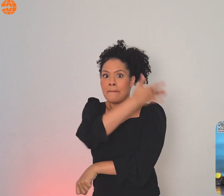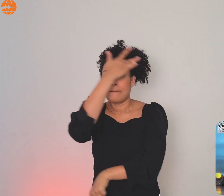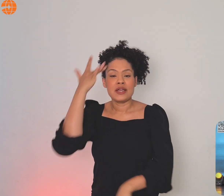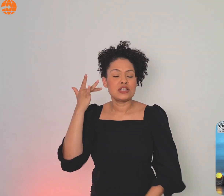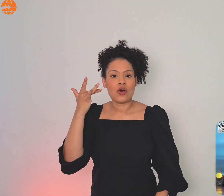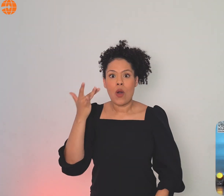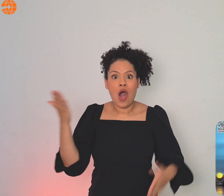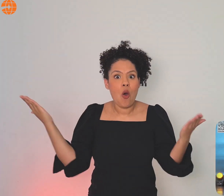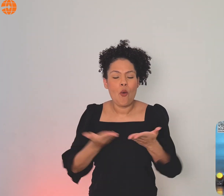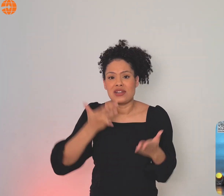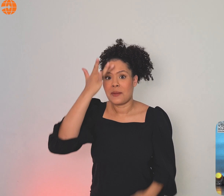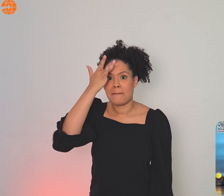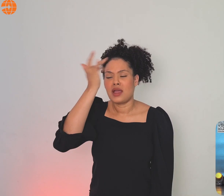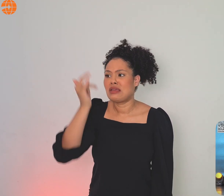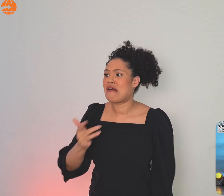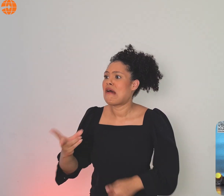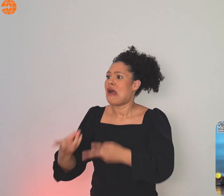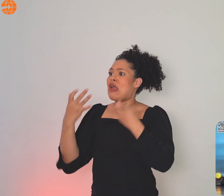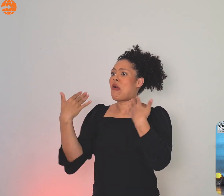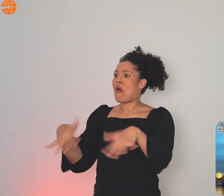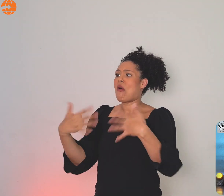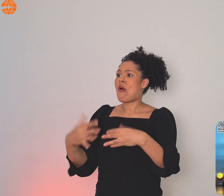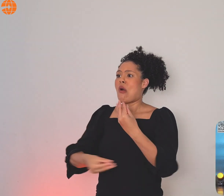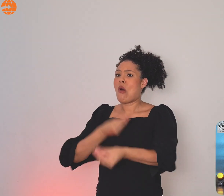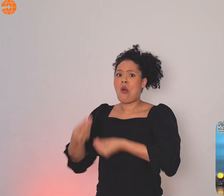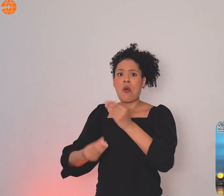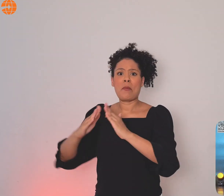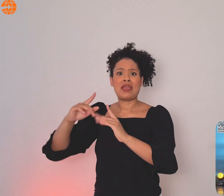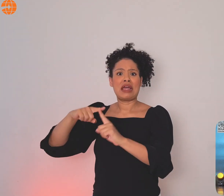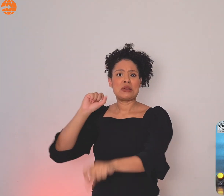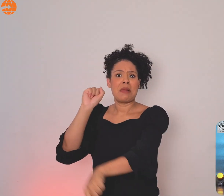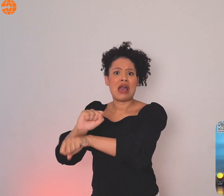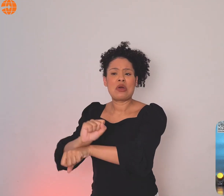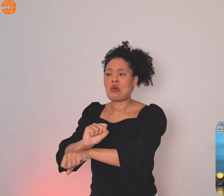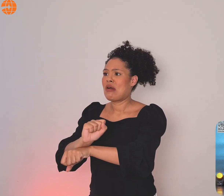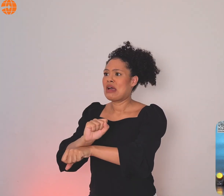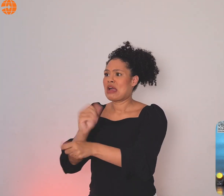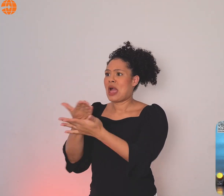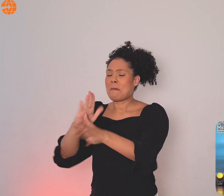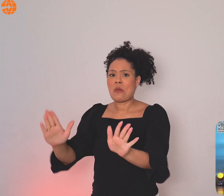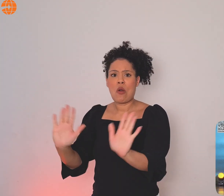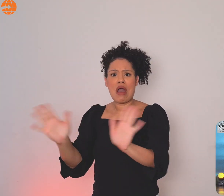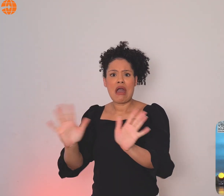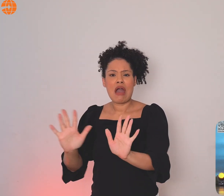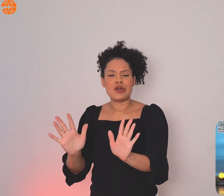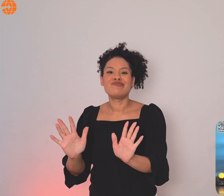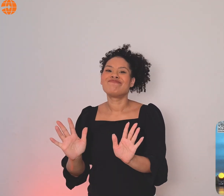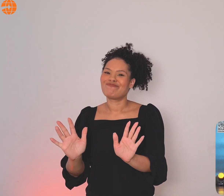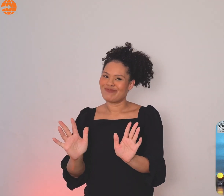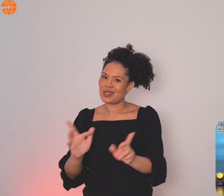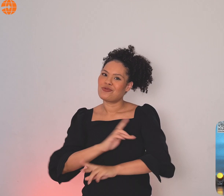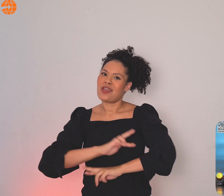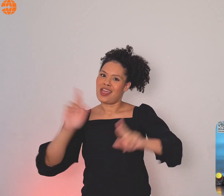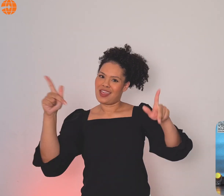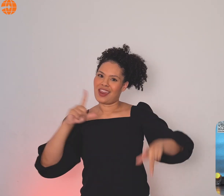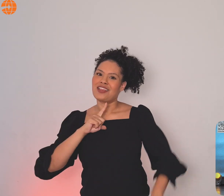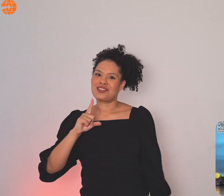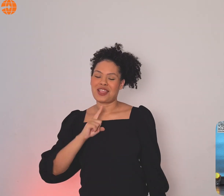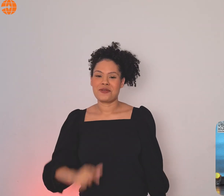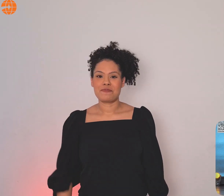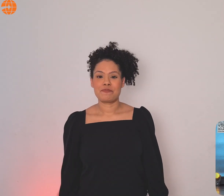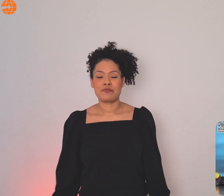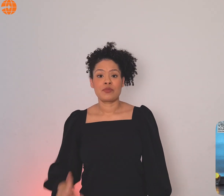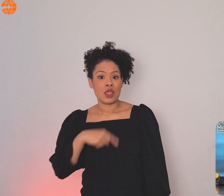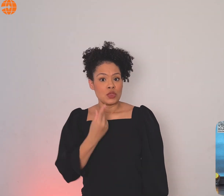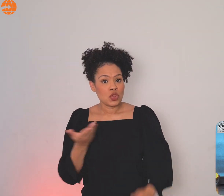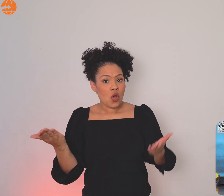E aí eu gostaria de ler com você um texto que nos revela muito sobre o que